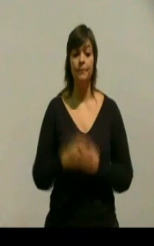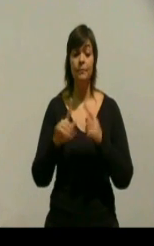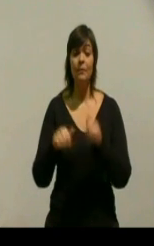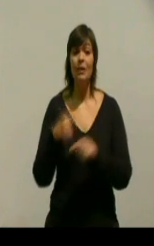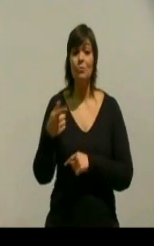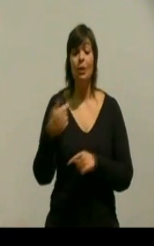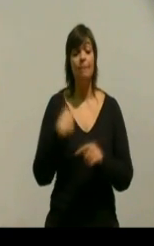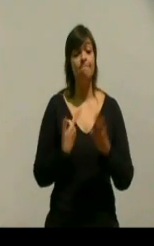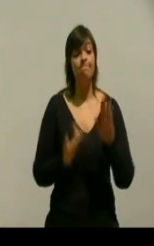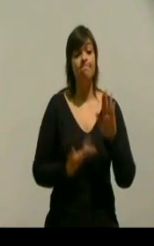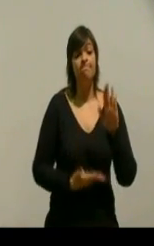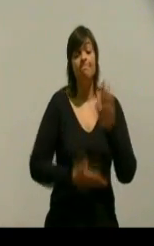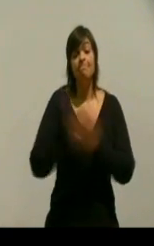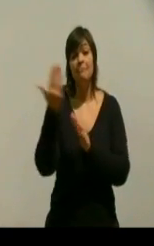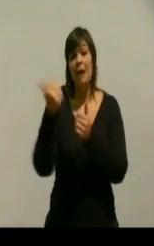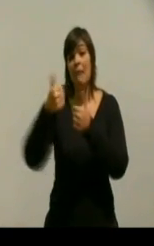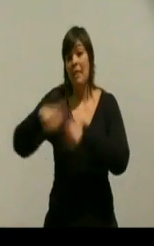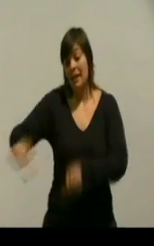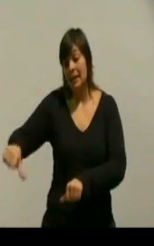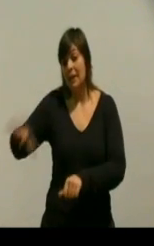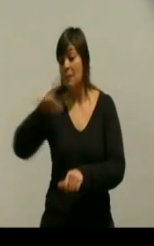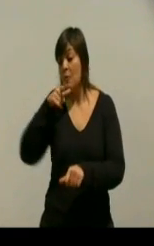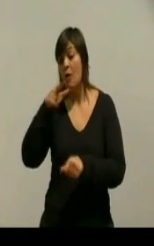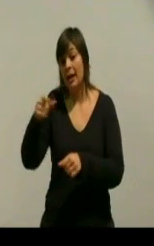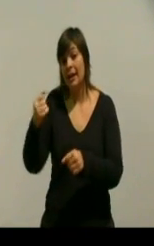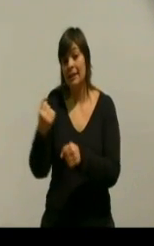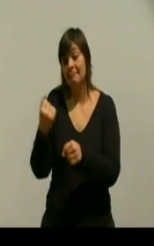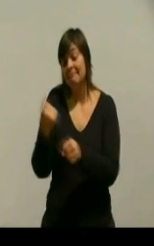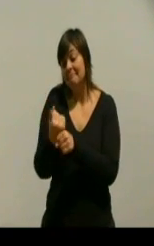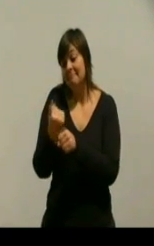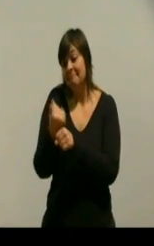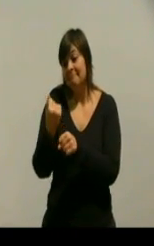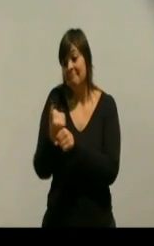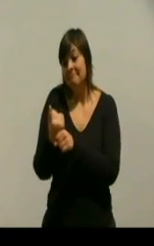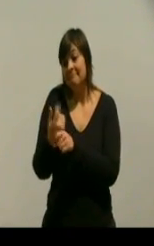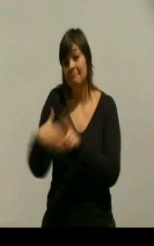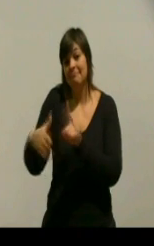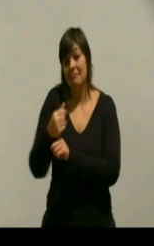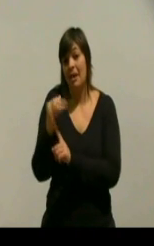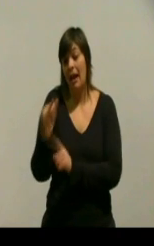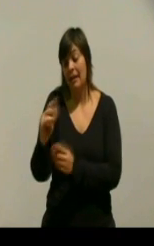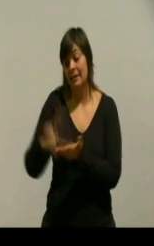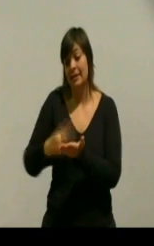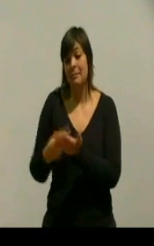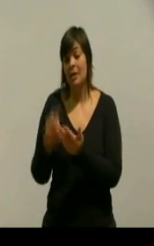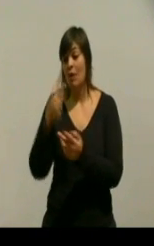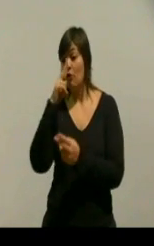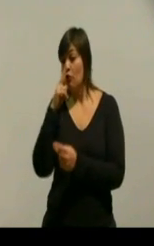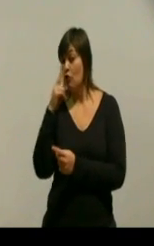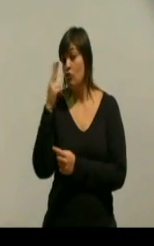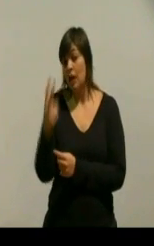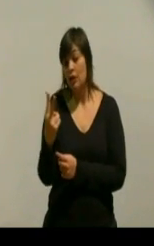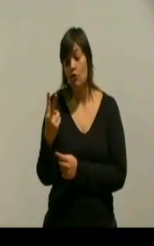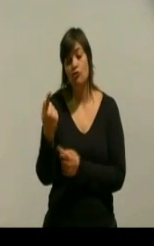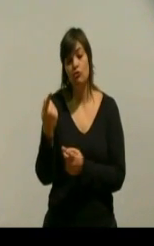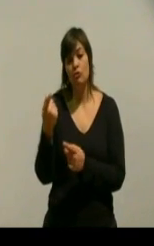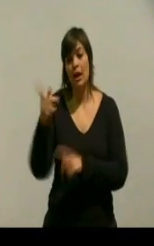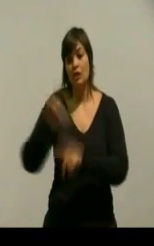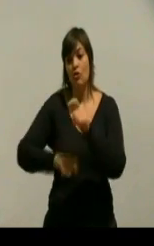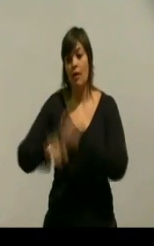Después me fui a Albacete a trabajar como intérprete y estuve allí trabajando durante 2 años en la Asociación